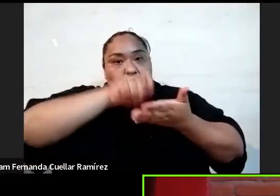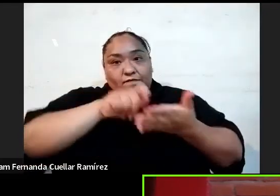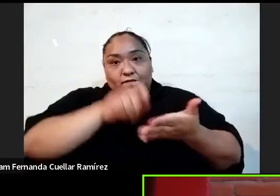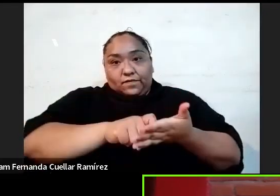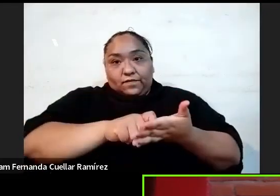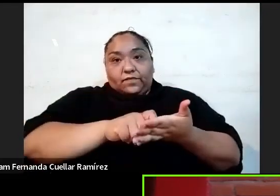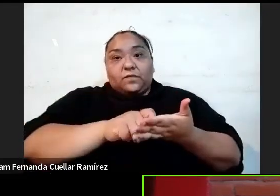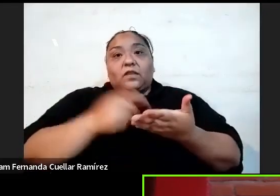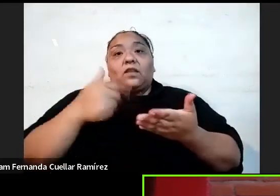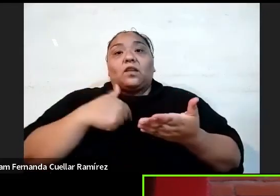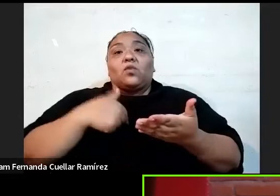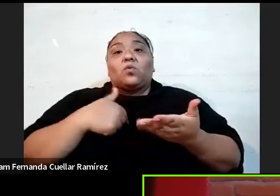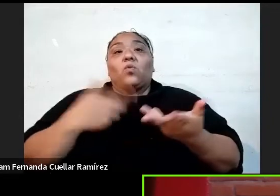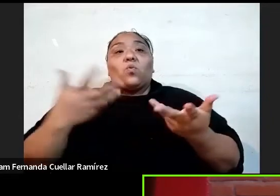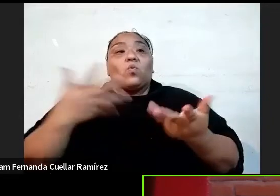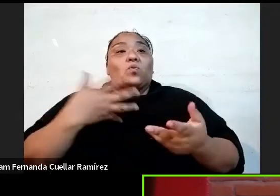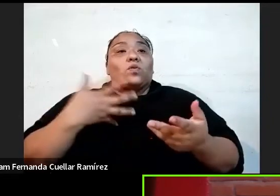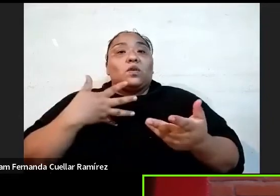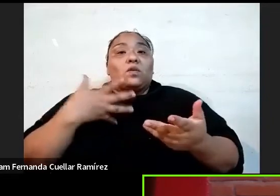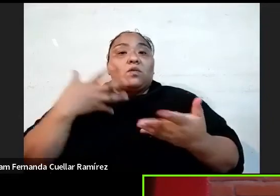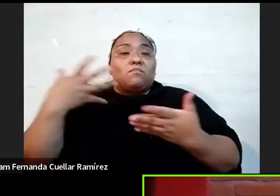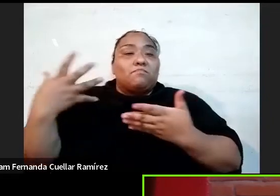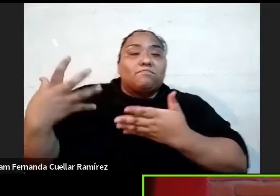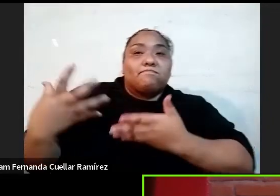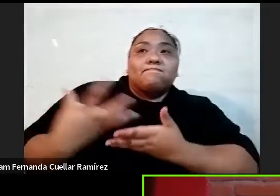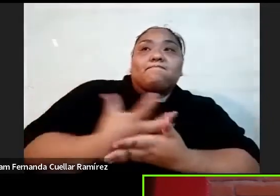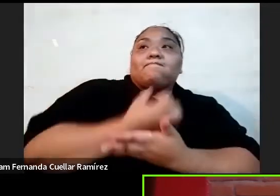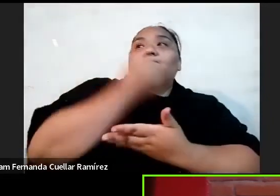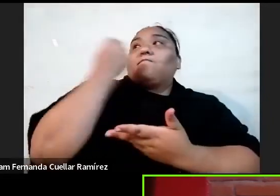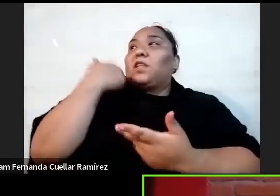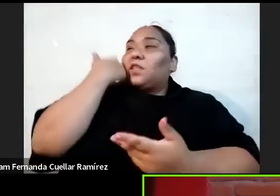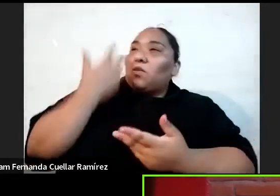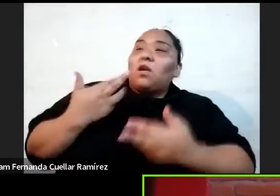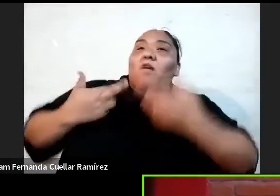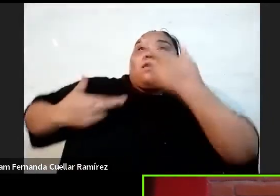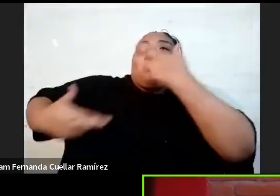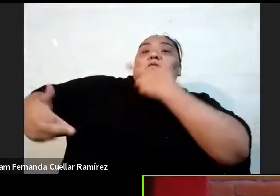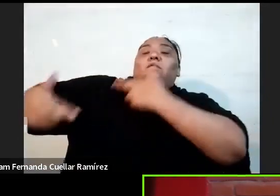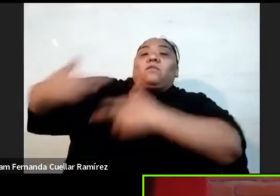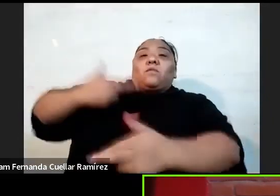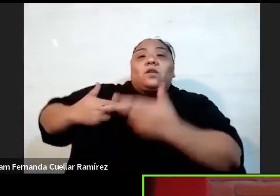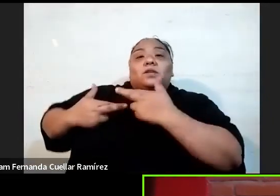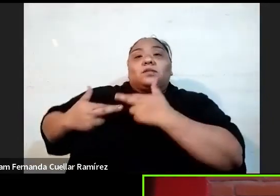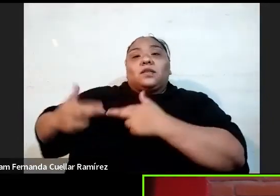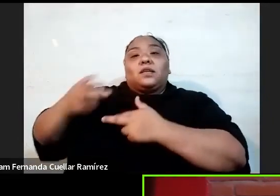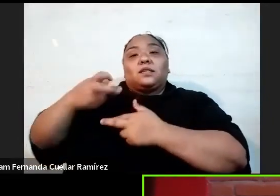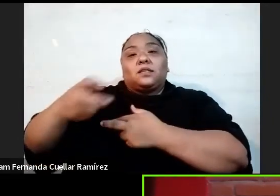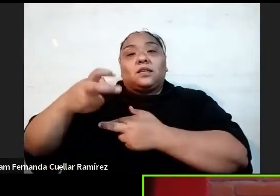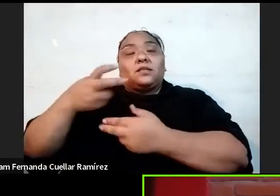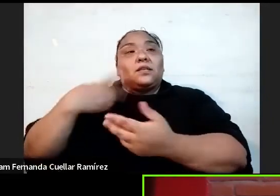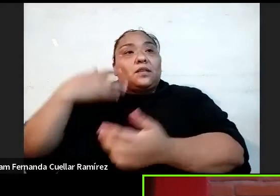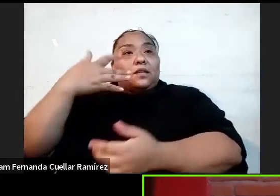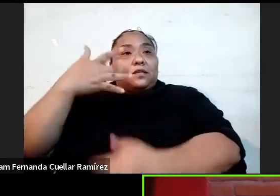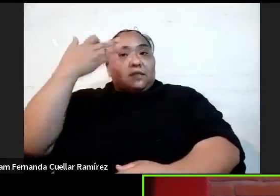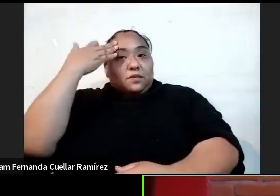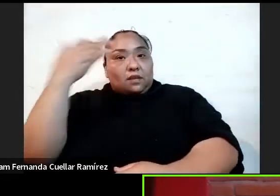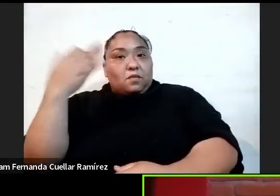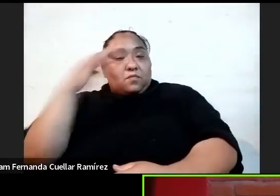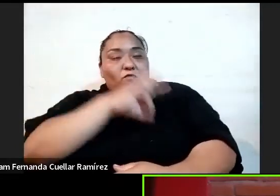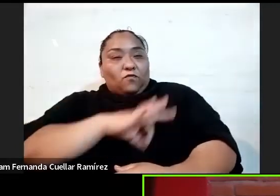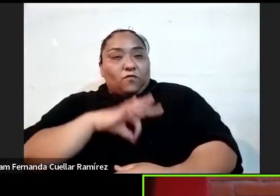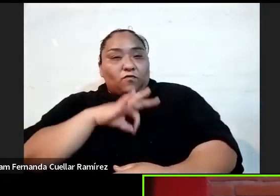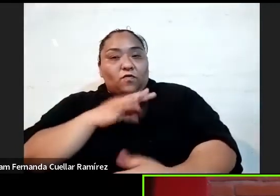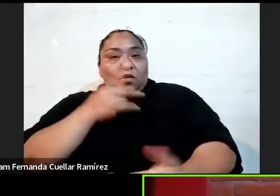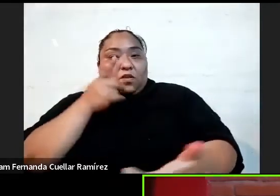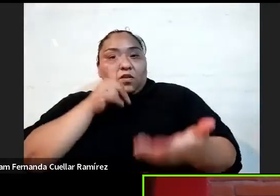que tenía ganas de regresar a ese momento en el que me había visto pues feliz en el escenario,